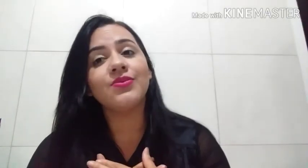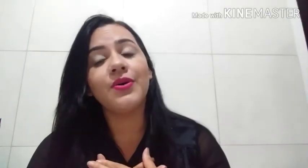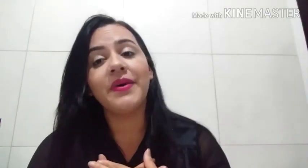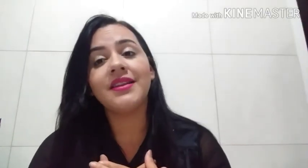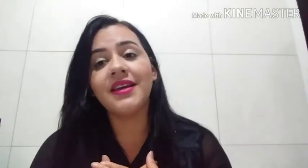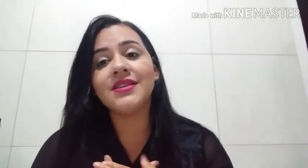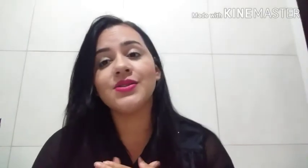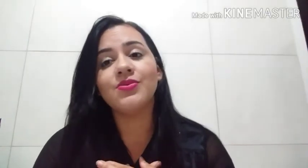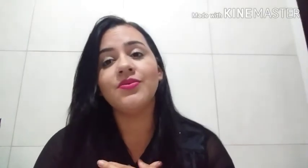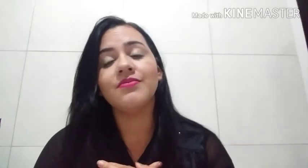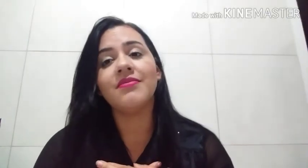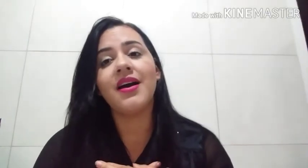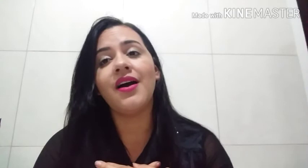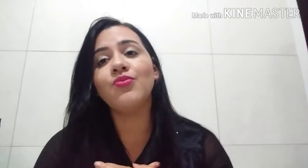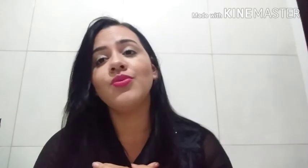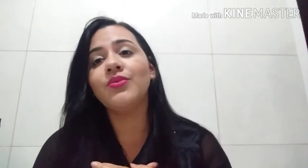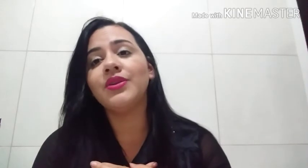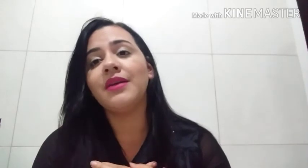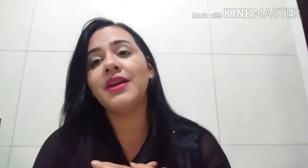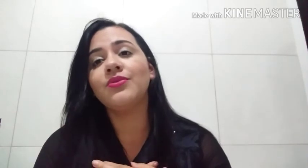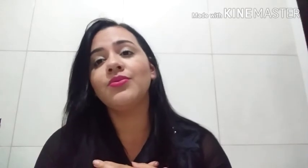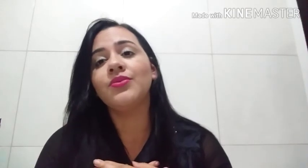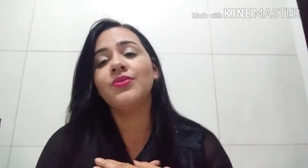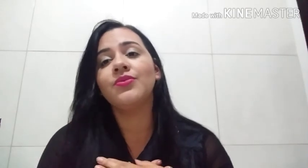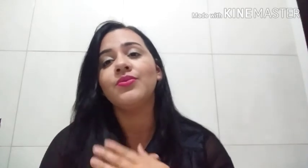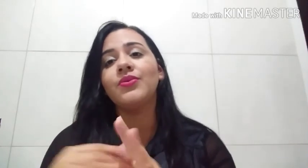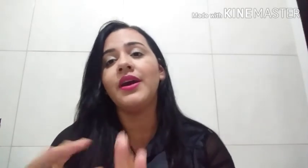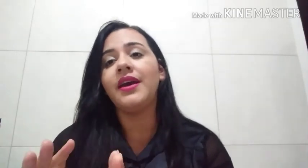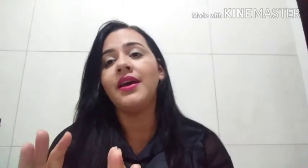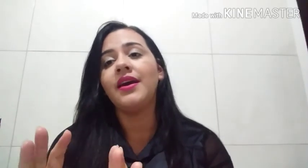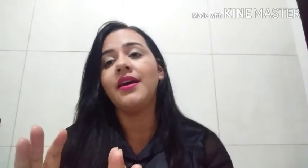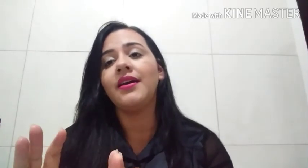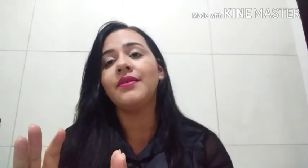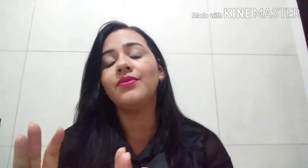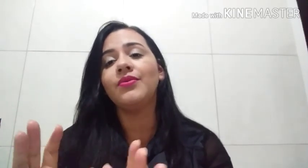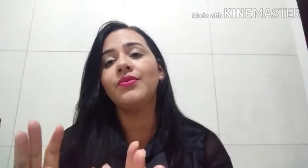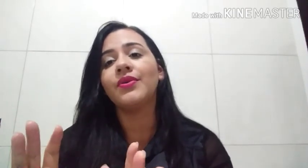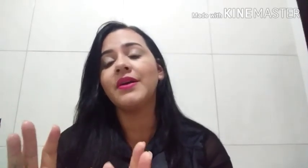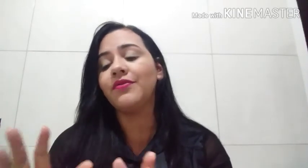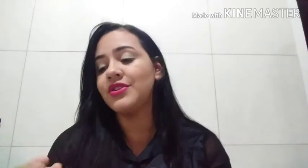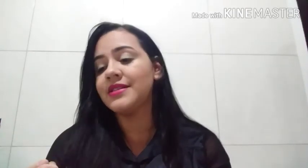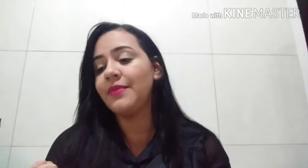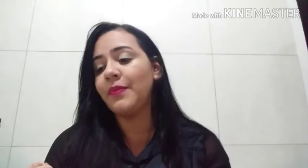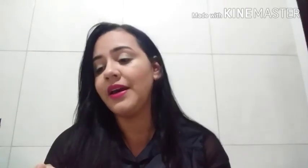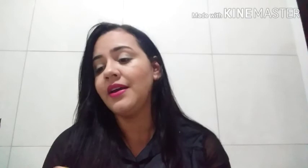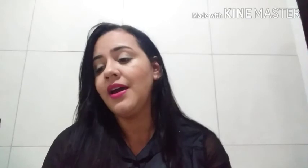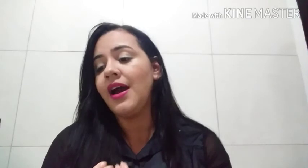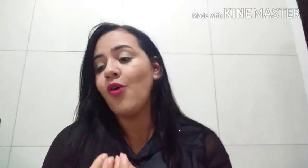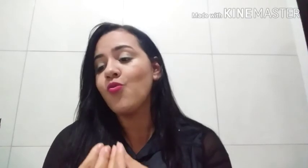eu pertenço a um determinado como é que eu vou dizer, meu pai? A